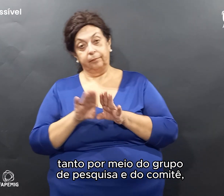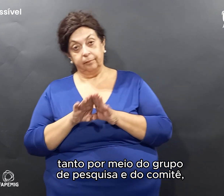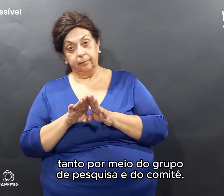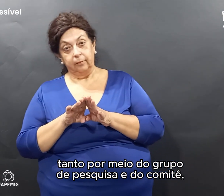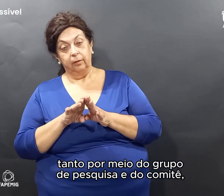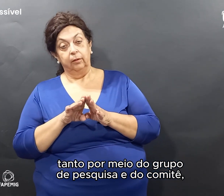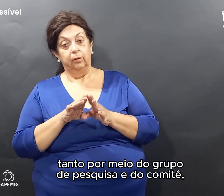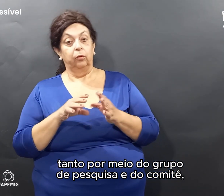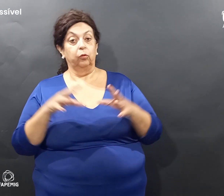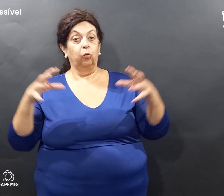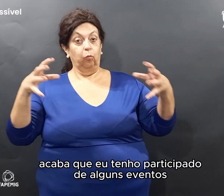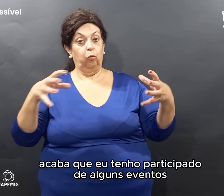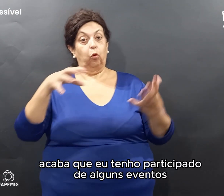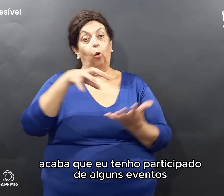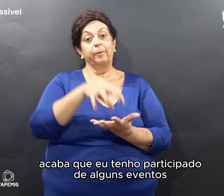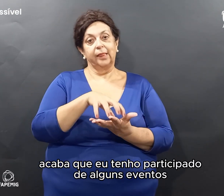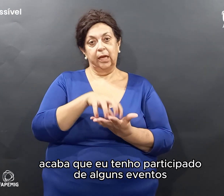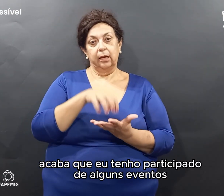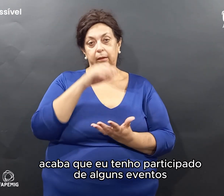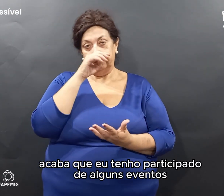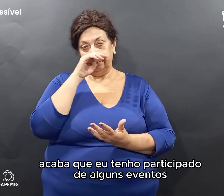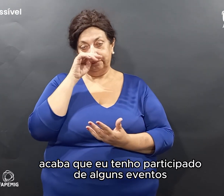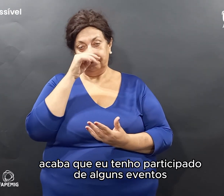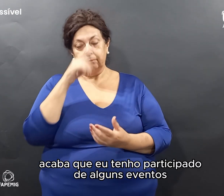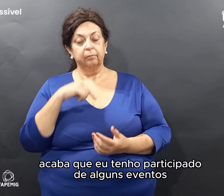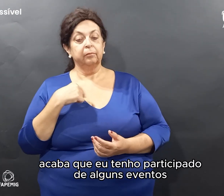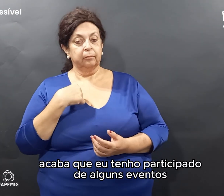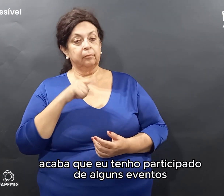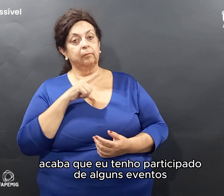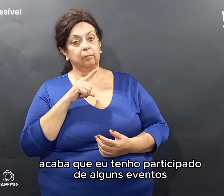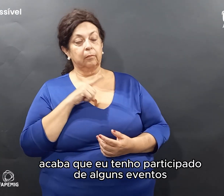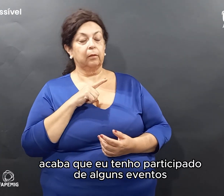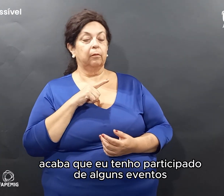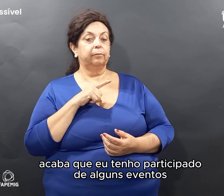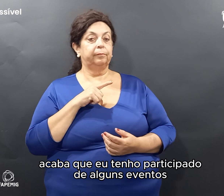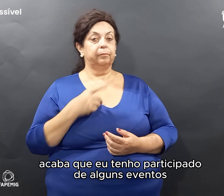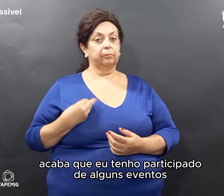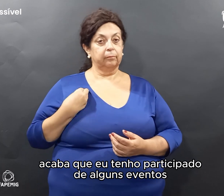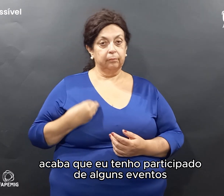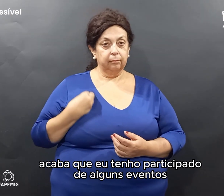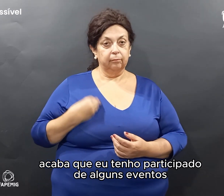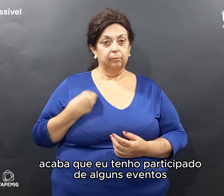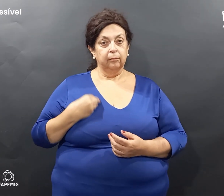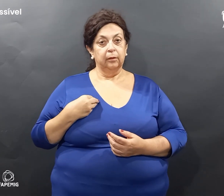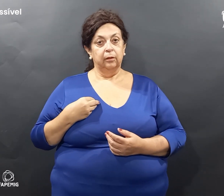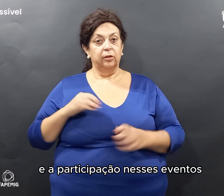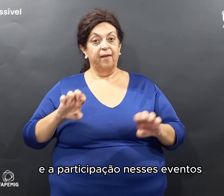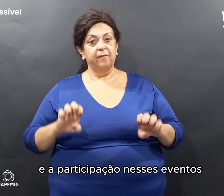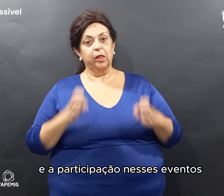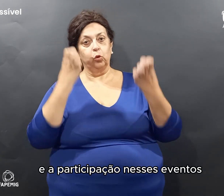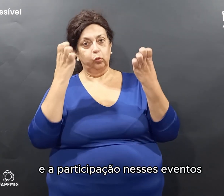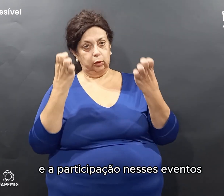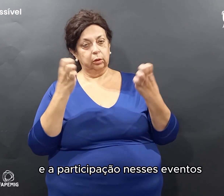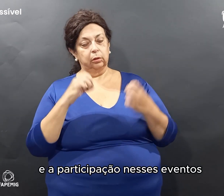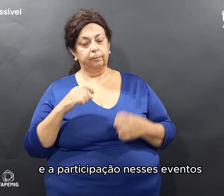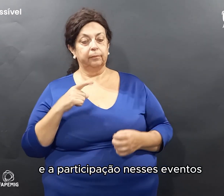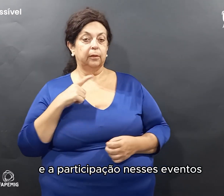comitê, acaba que eu tenho aí participado de alguns eventos e a participação